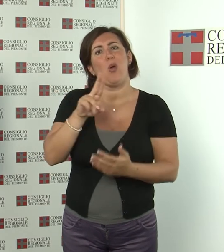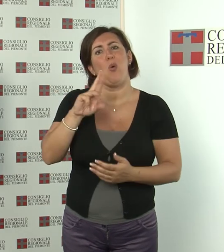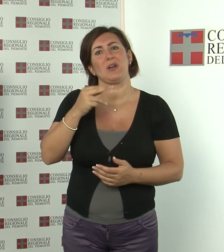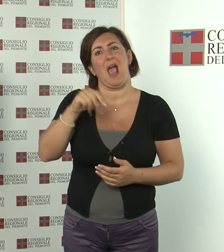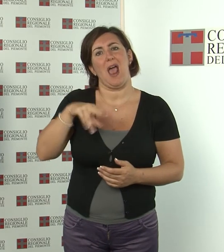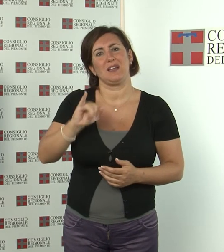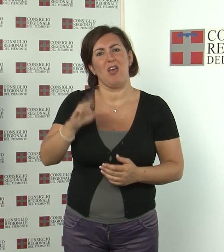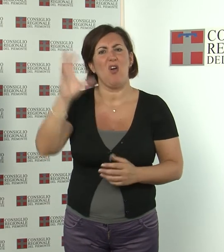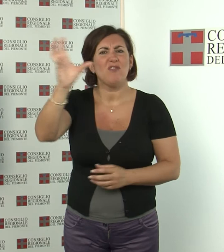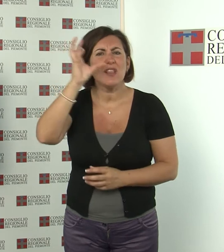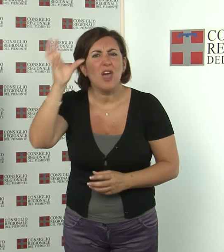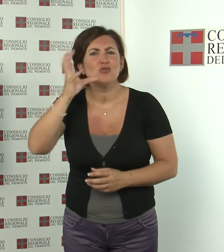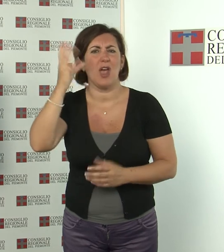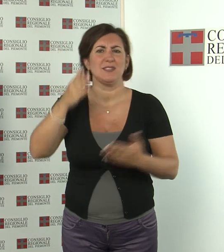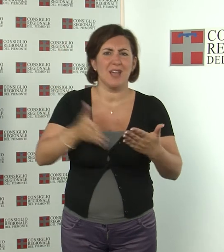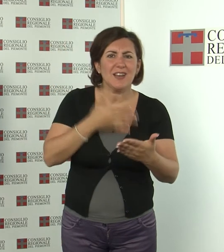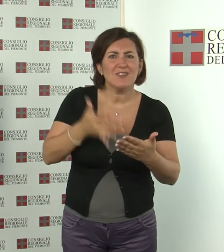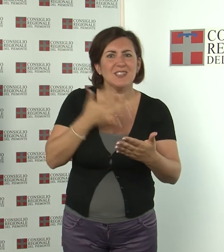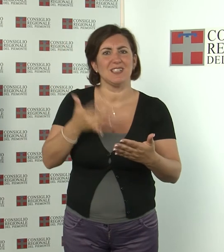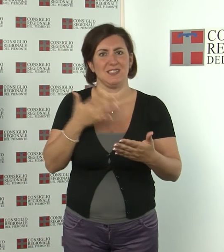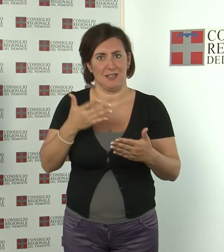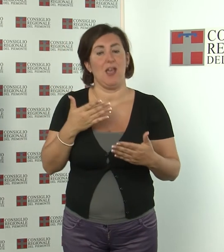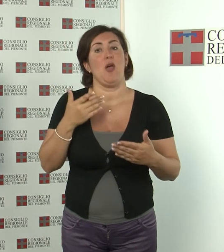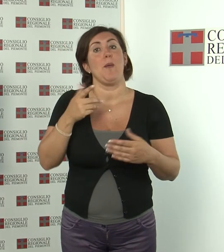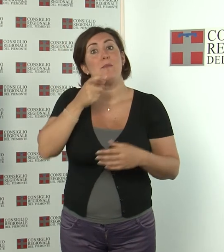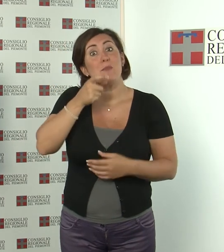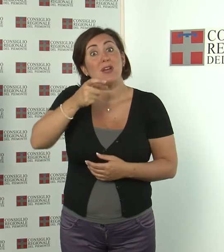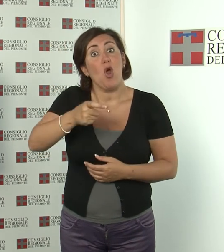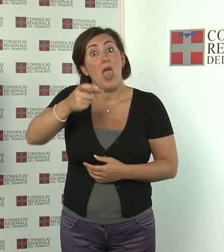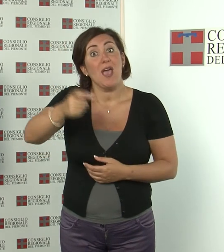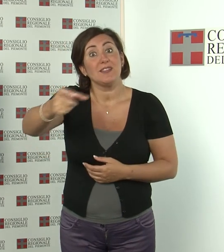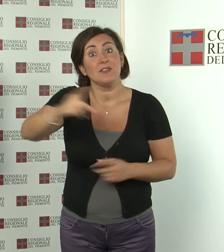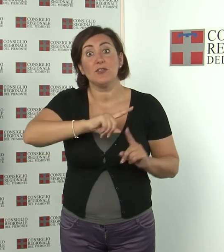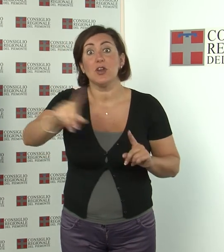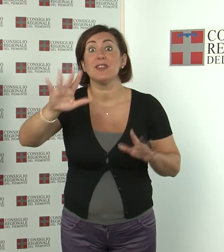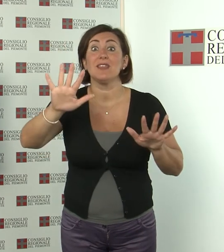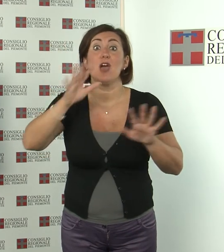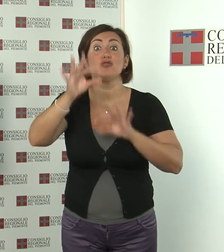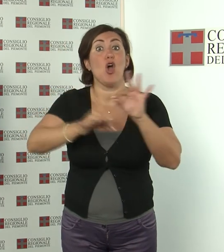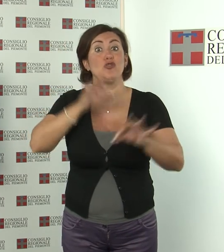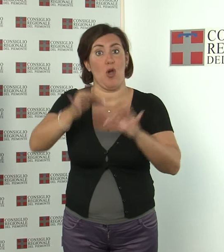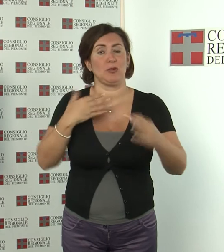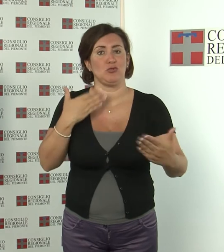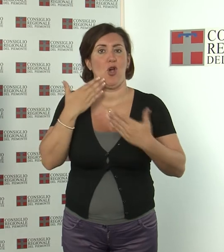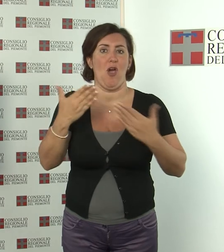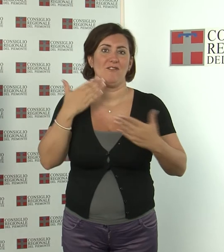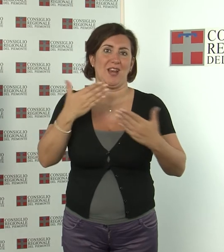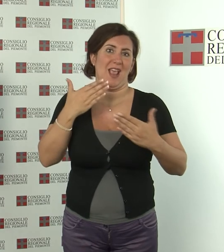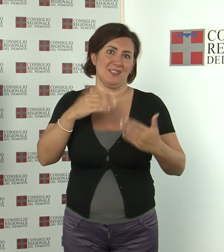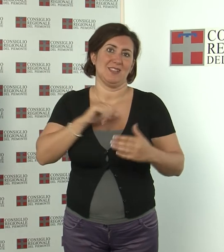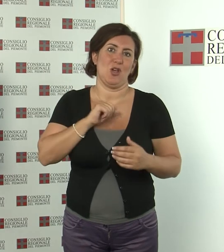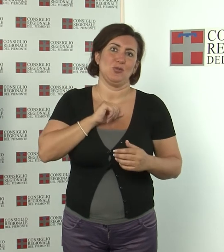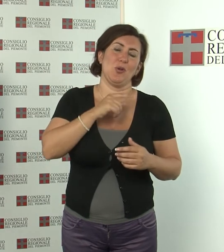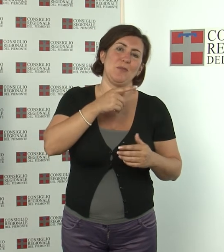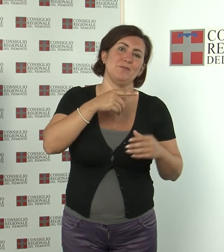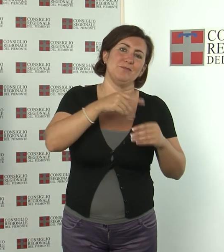le conferenze del mercoledì fino al 10 ottobre sono legate al tema della mostra e all'astronomia una Guglia nel cielo